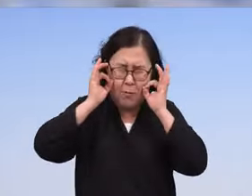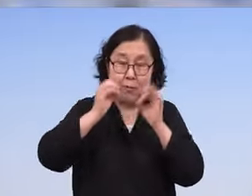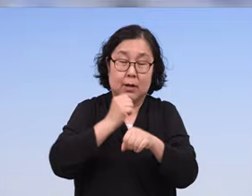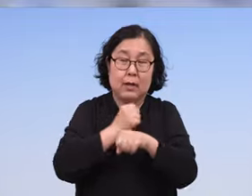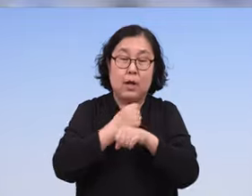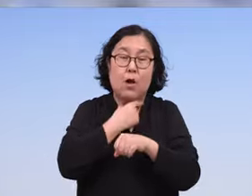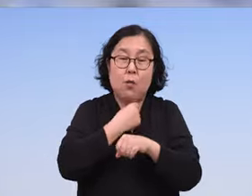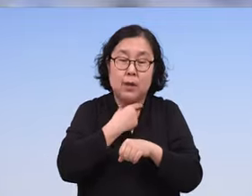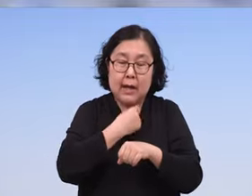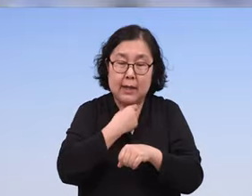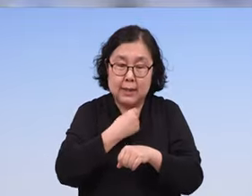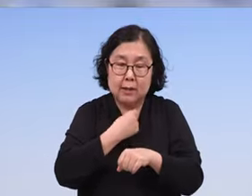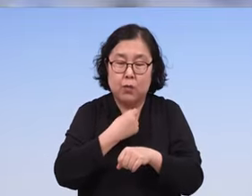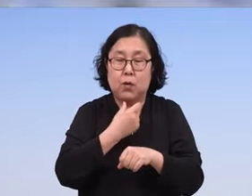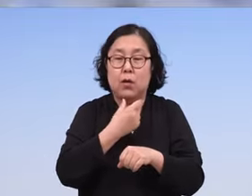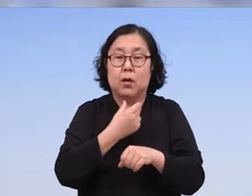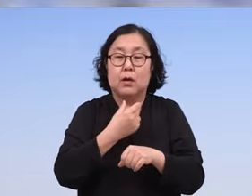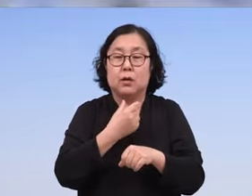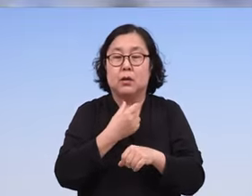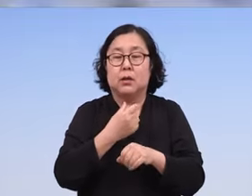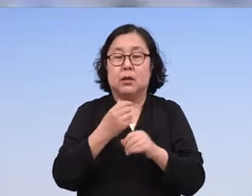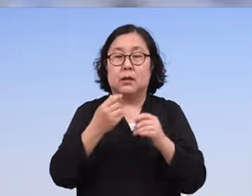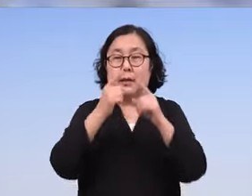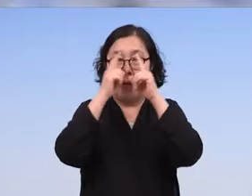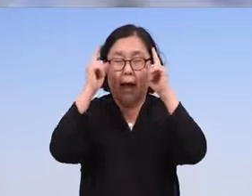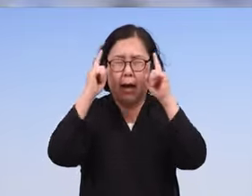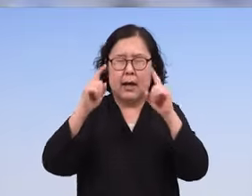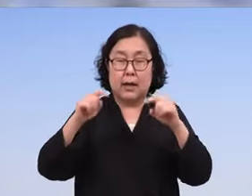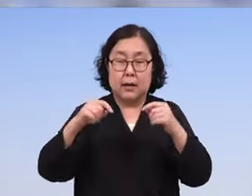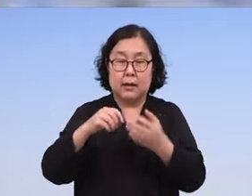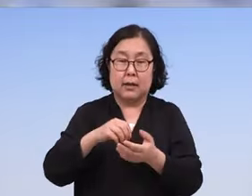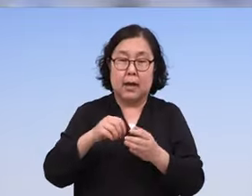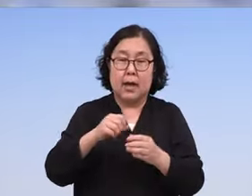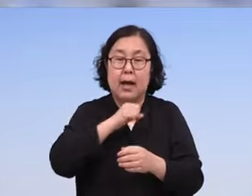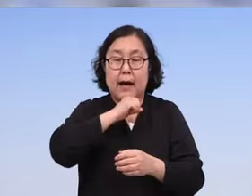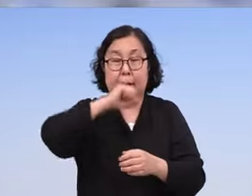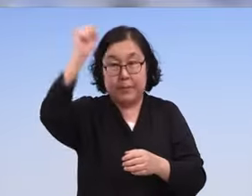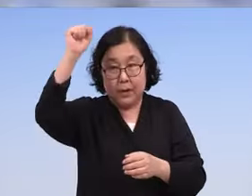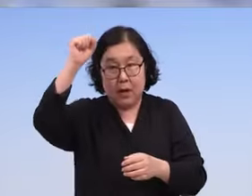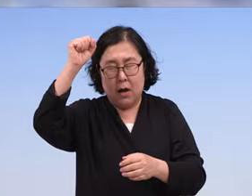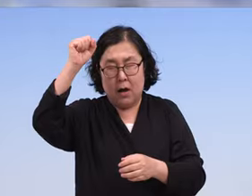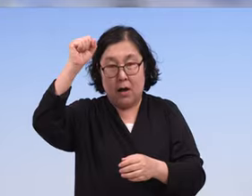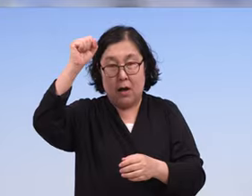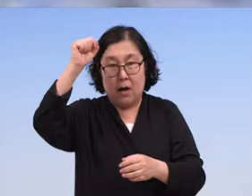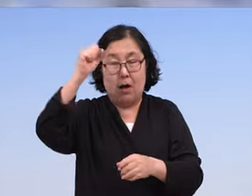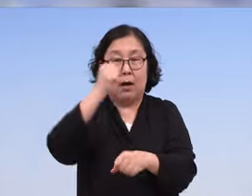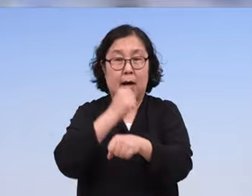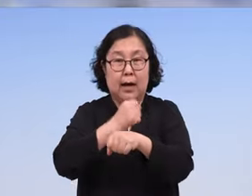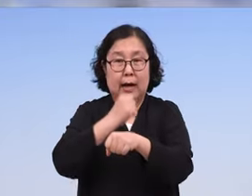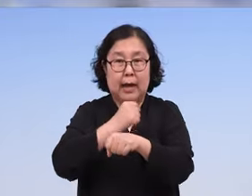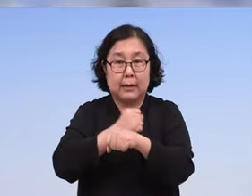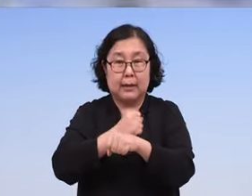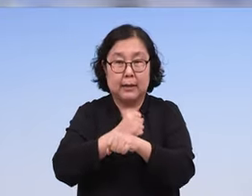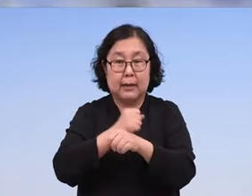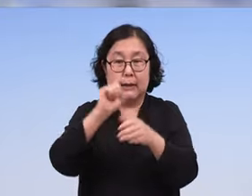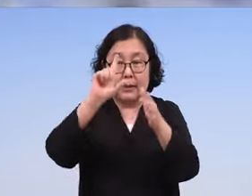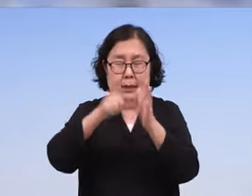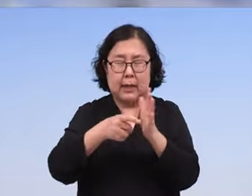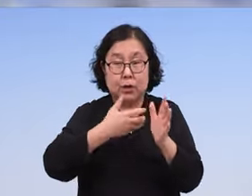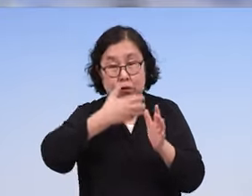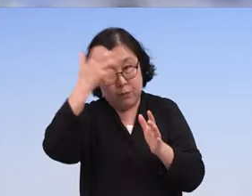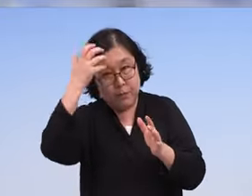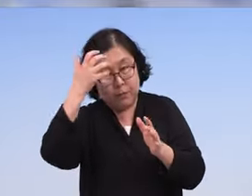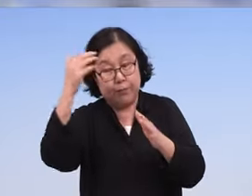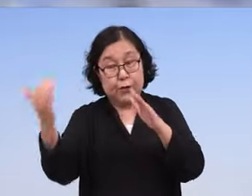그 원하는 대학교 들어가는 꿈을 가지고 그렇게 애를 썼는데 그 합격증을 받는 그 순간이 꿈이 이루어진